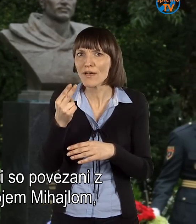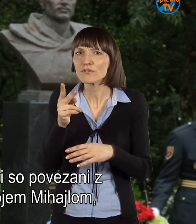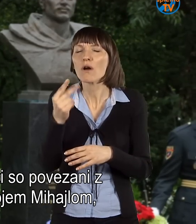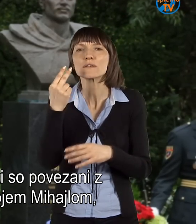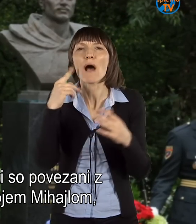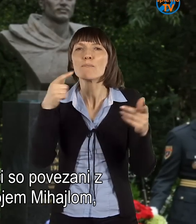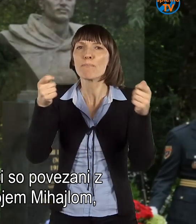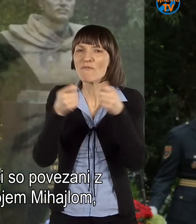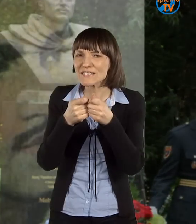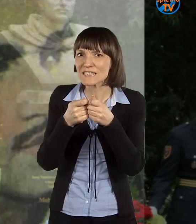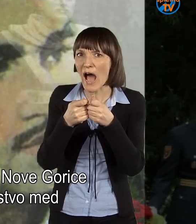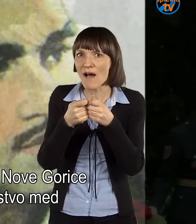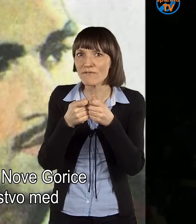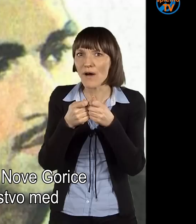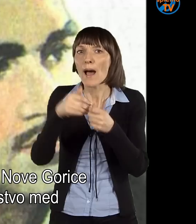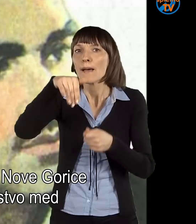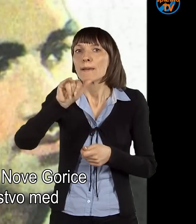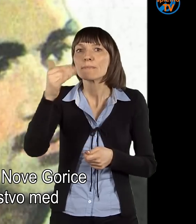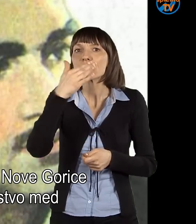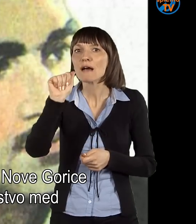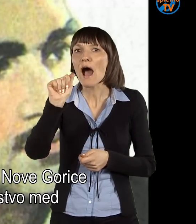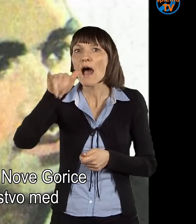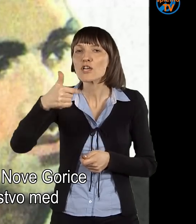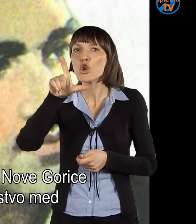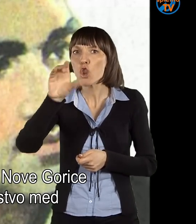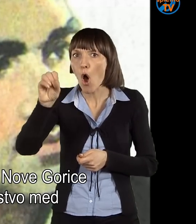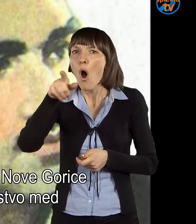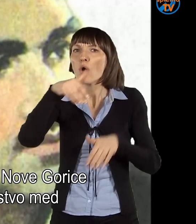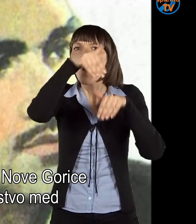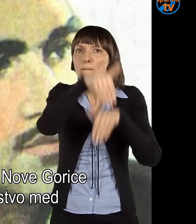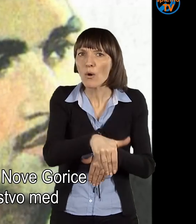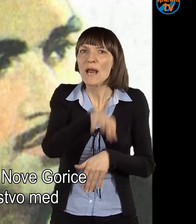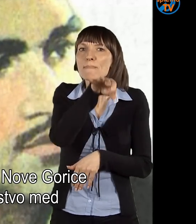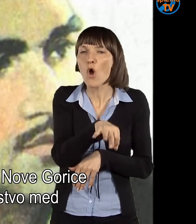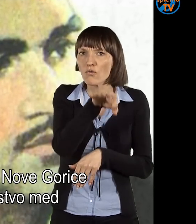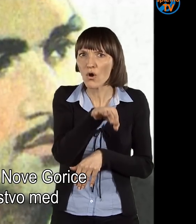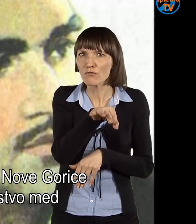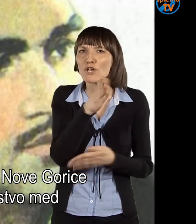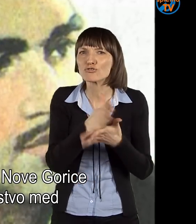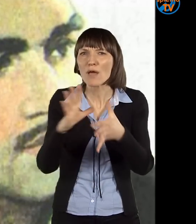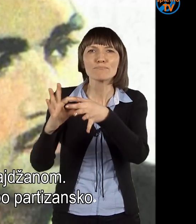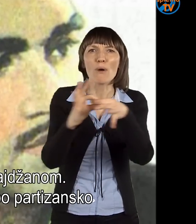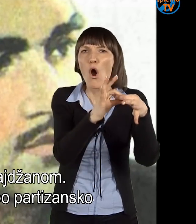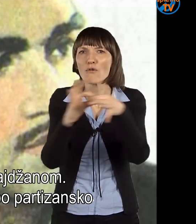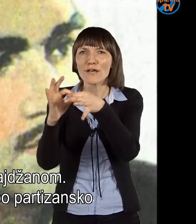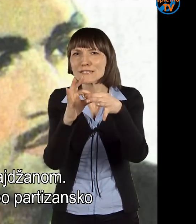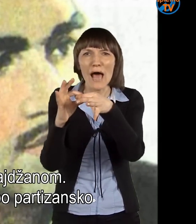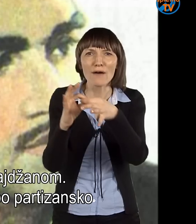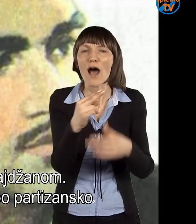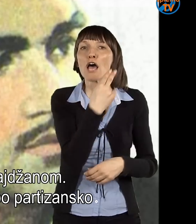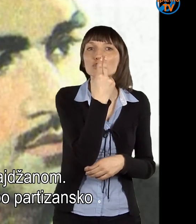mednarodnim herojem Mihajlom, ki je pokopan v bližini Nove Gorice in je stkal prijateljstvo med Slovenijo